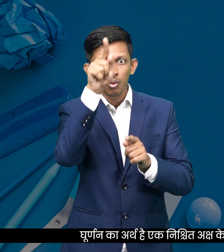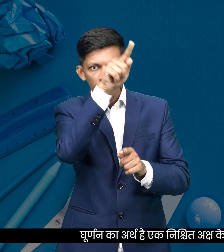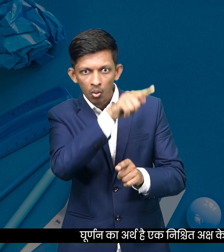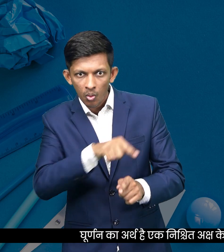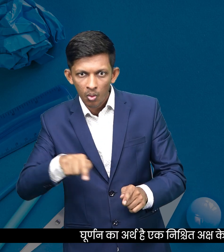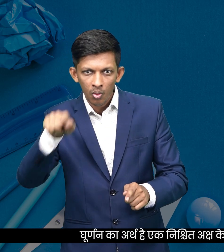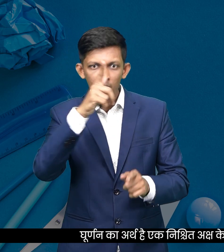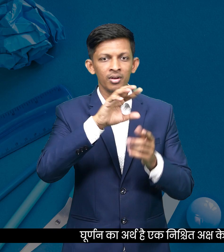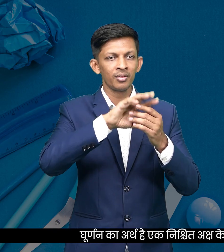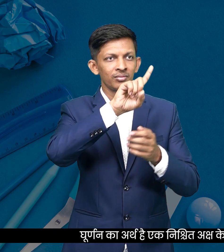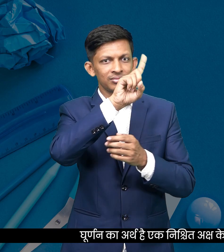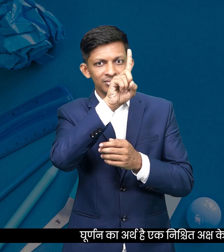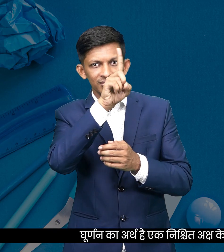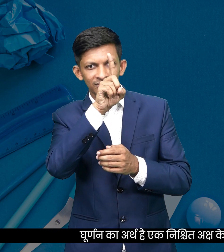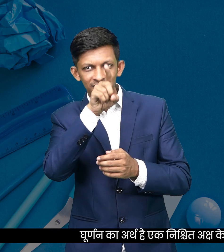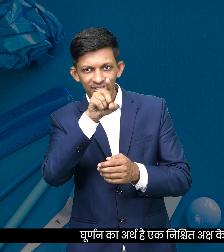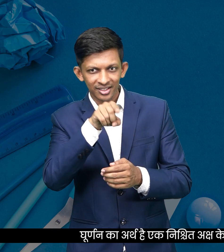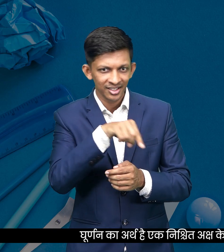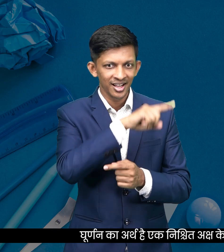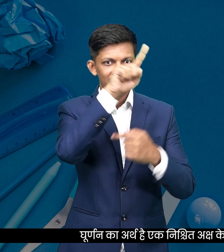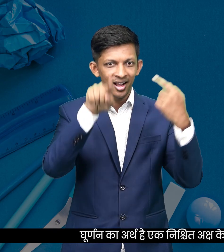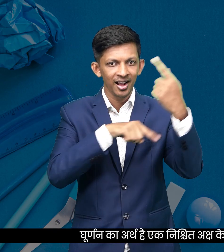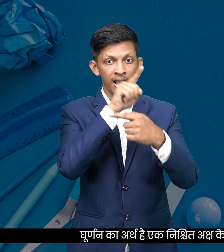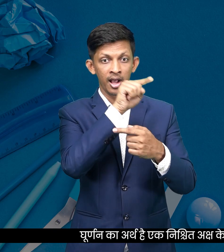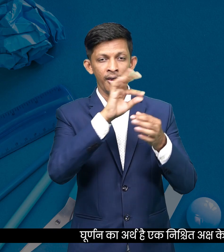निश्चित अक्ष के आसपास एक वस्तु की परिपत्र गति।